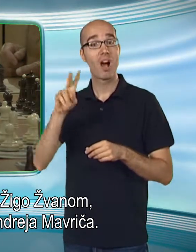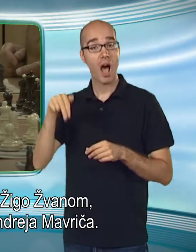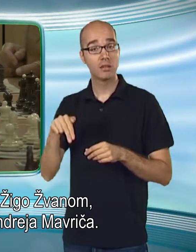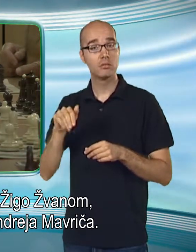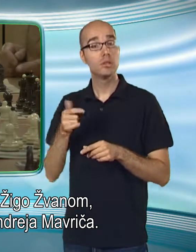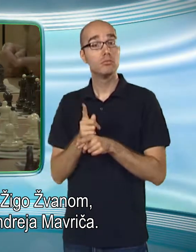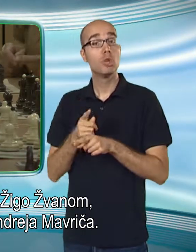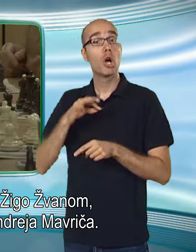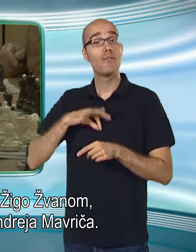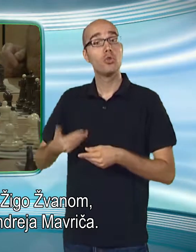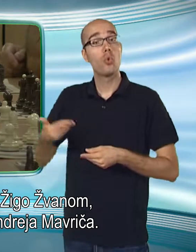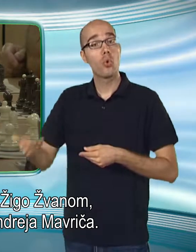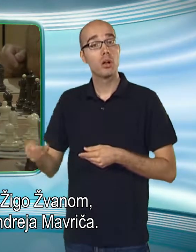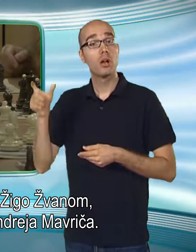vnukom Andreja Mavriča.